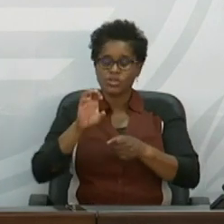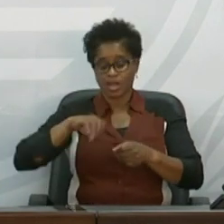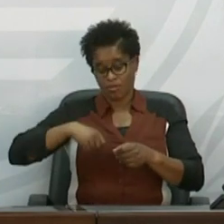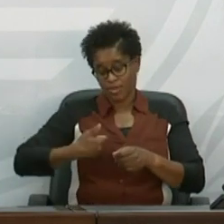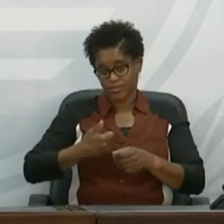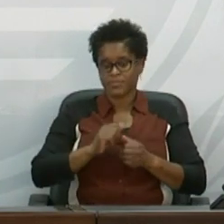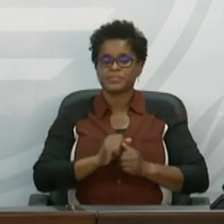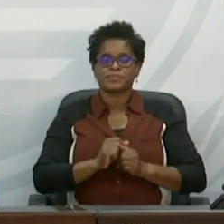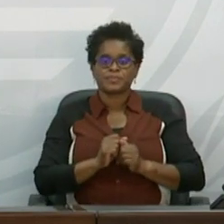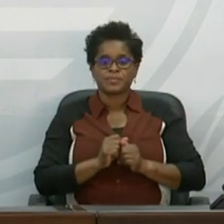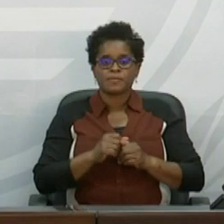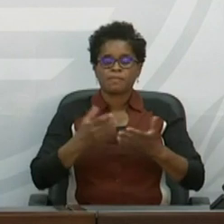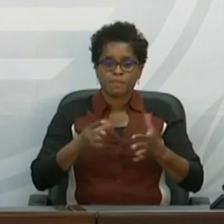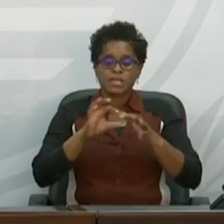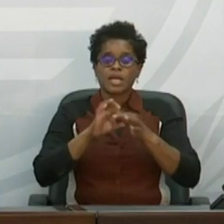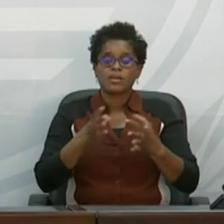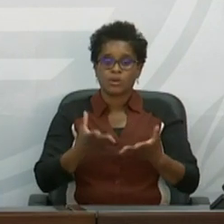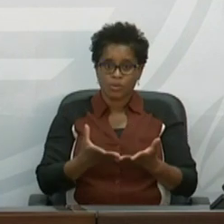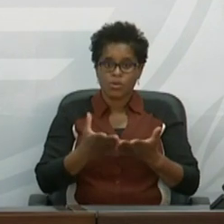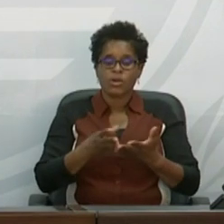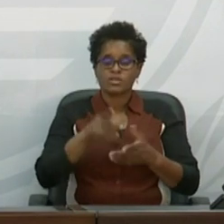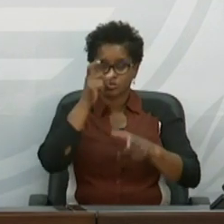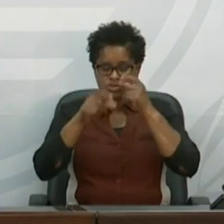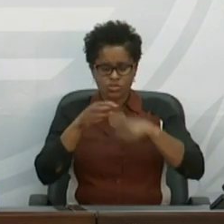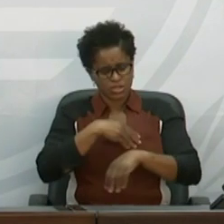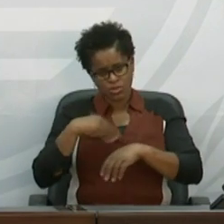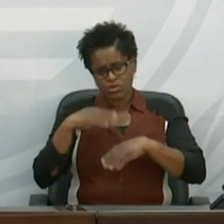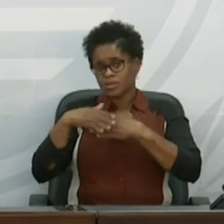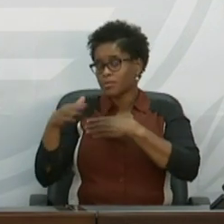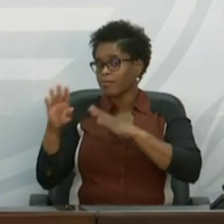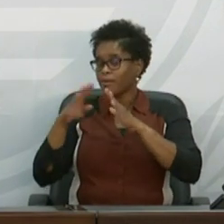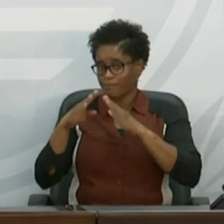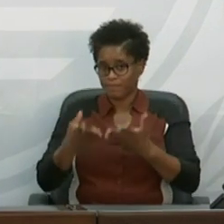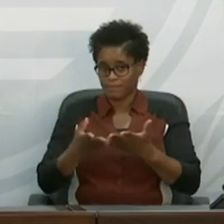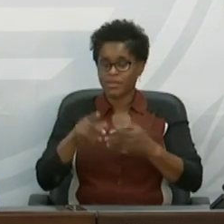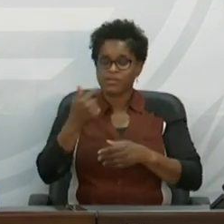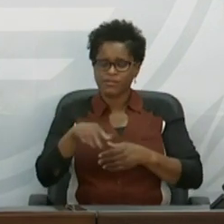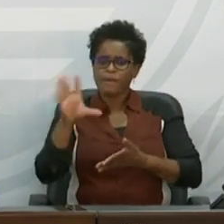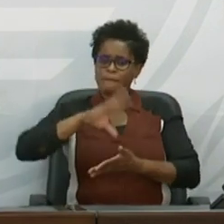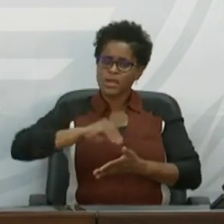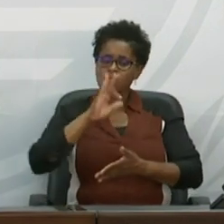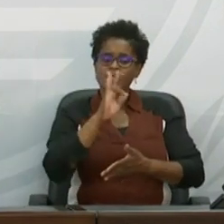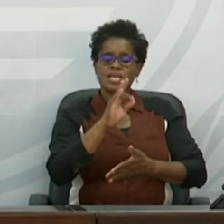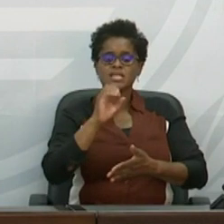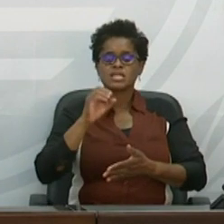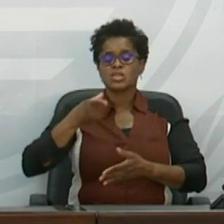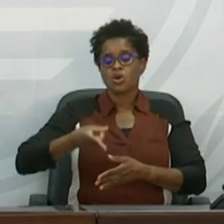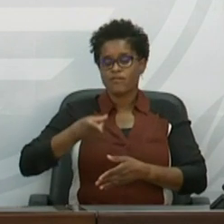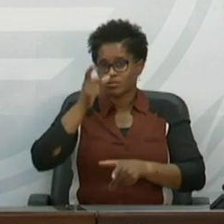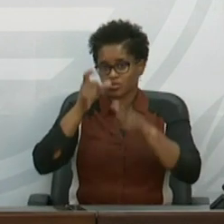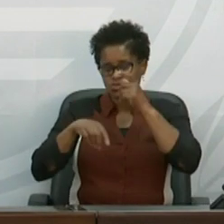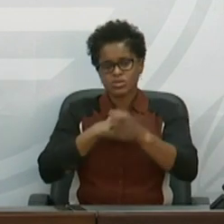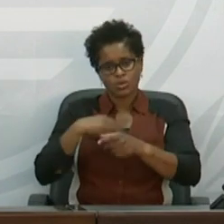Verde. Em relação a altas, nós tivemos mais 409